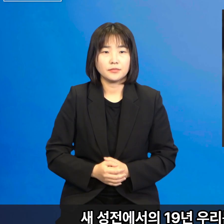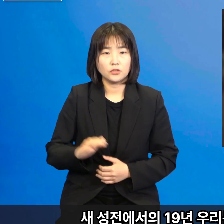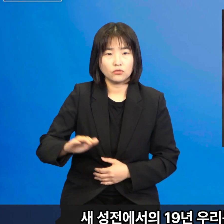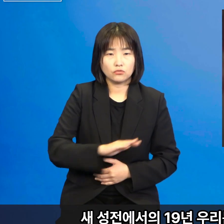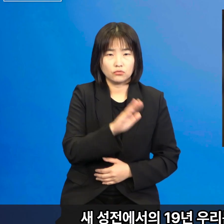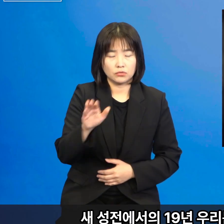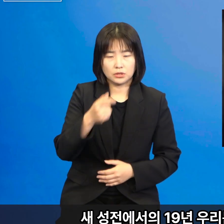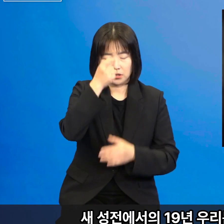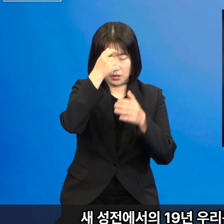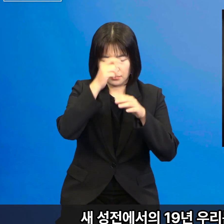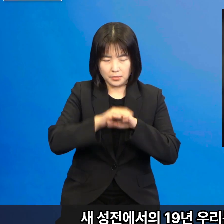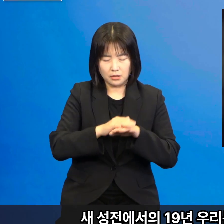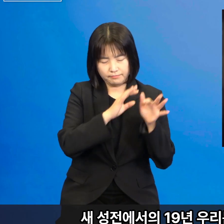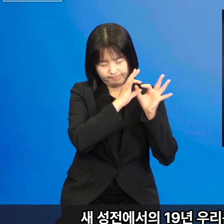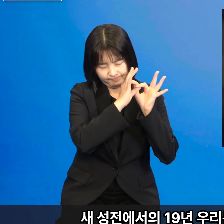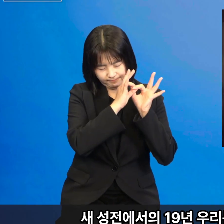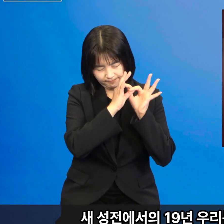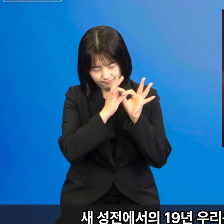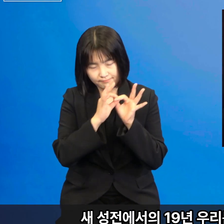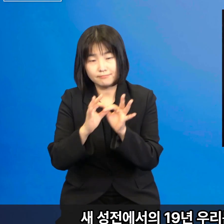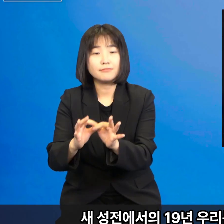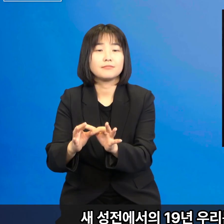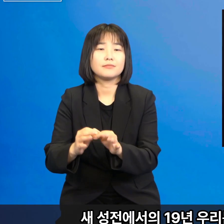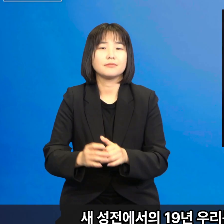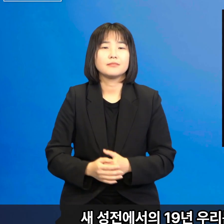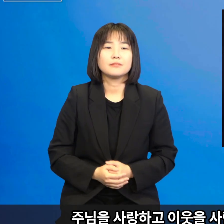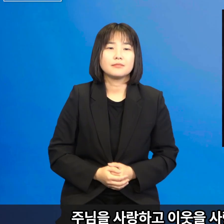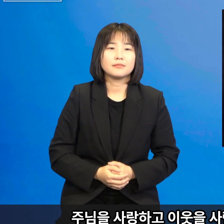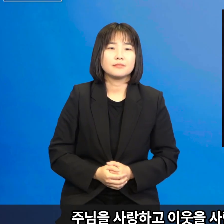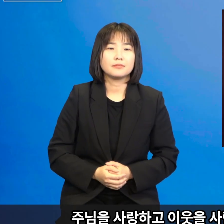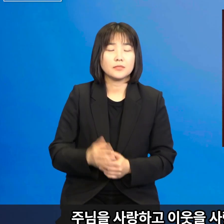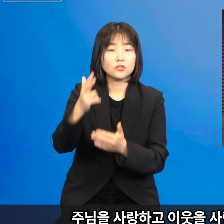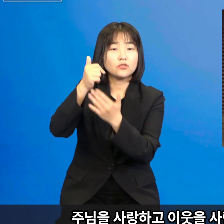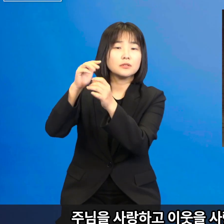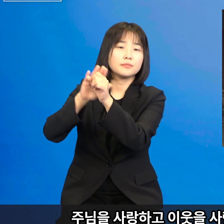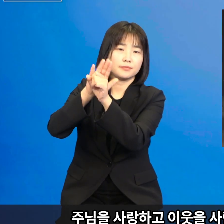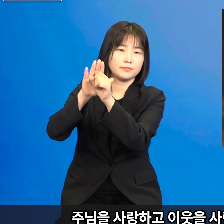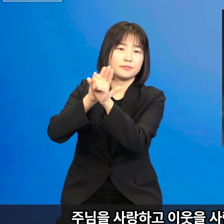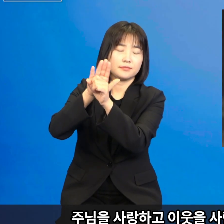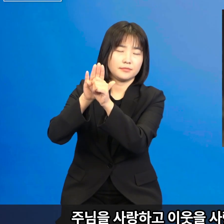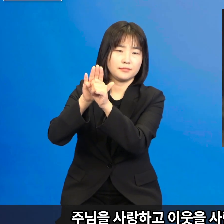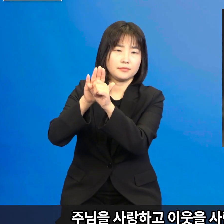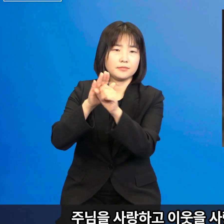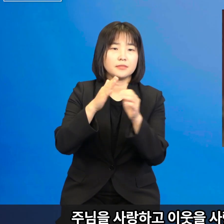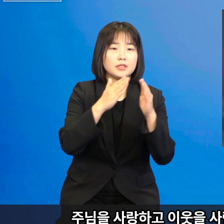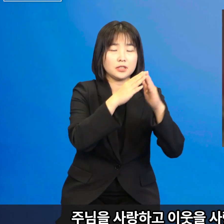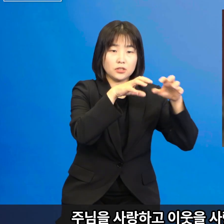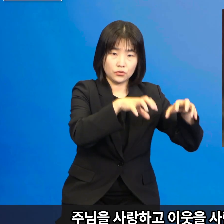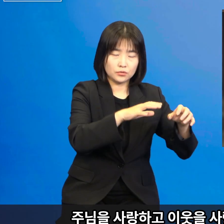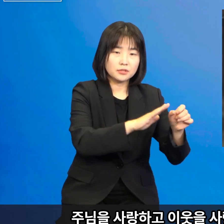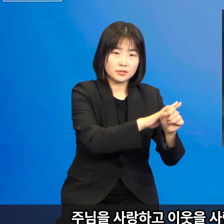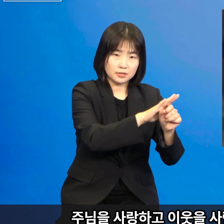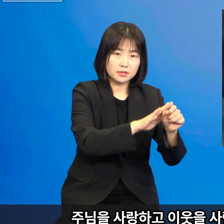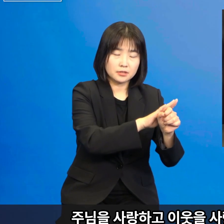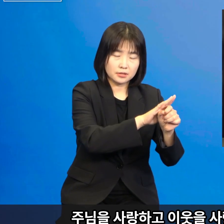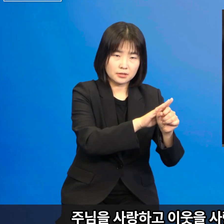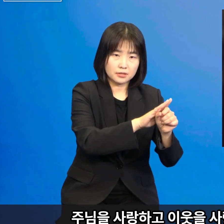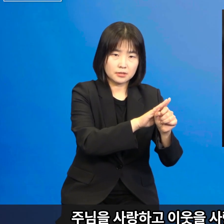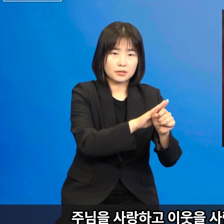우리는 멈춤 없이 예배했습니다. 주님을 사랑하고 이웃을